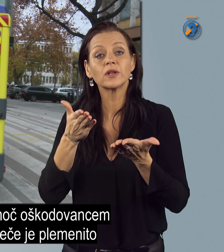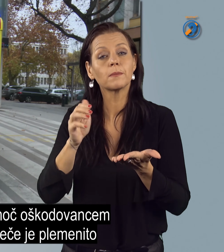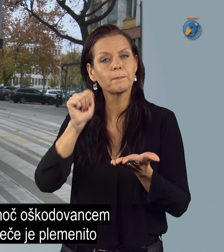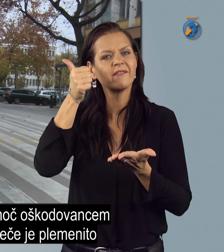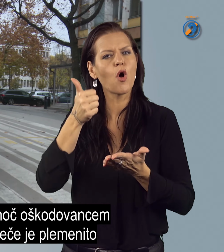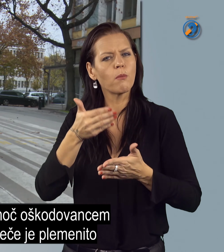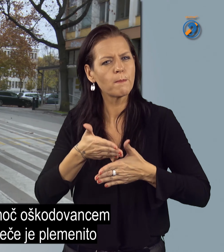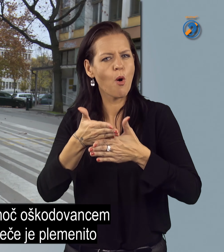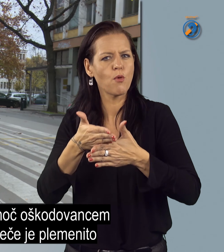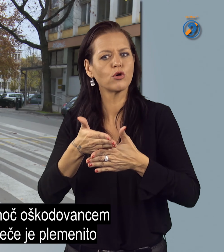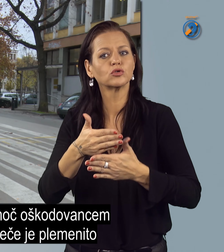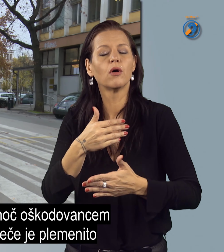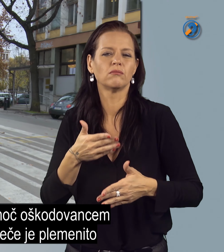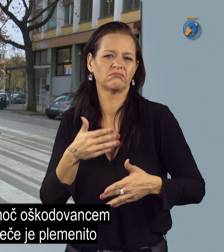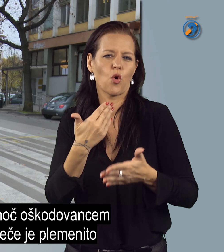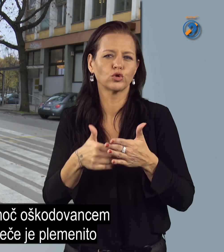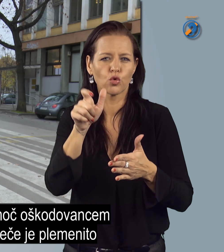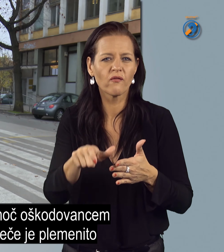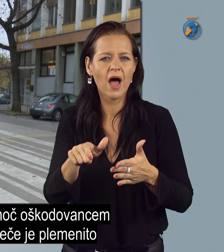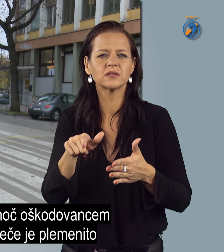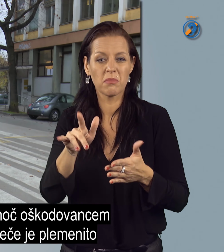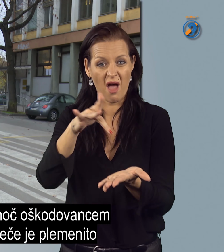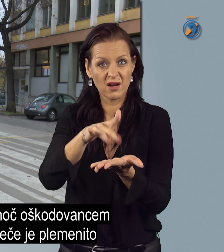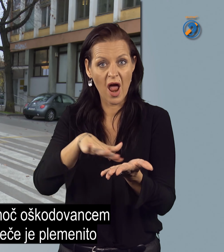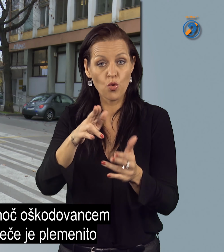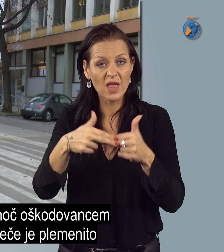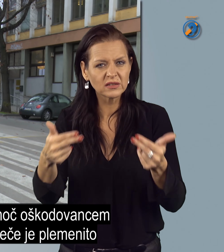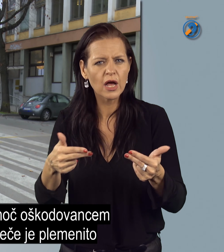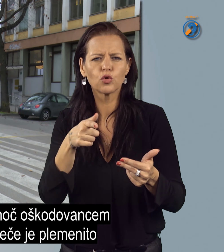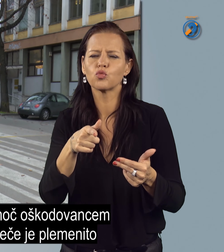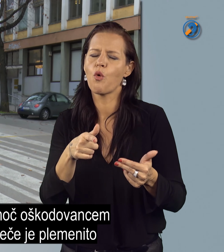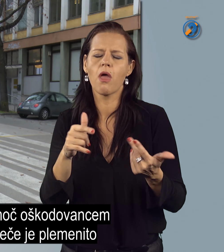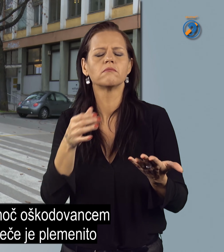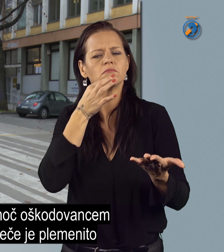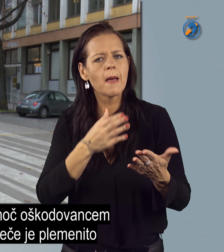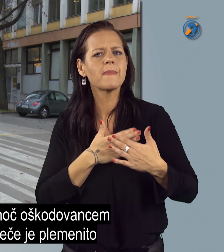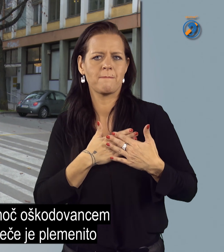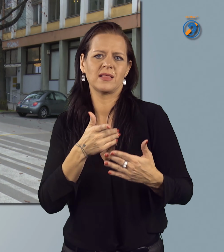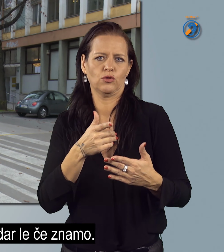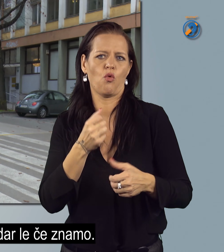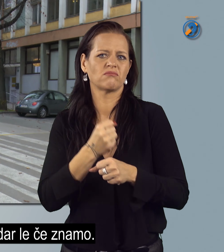Nuditi prvo pomoč oškodovancem na kraju nesreče je plemenito dejanje, vendar le, če ga znamo.